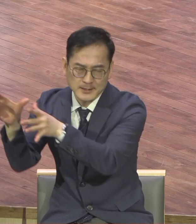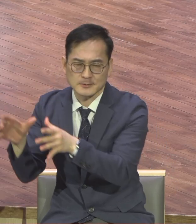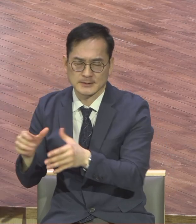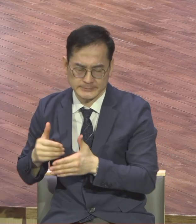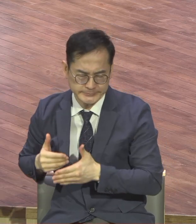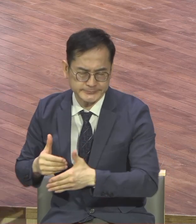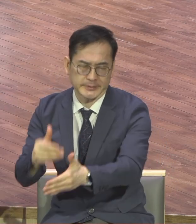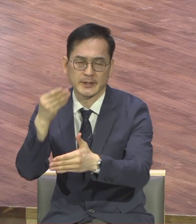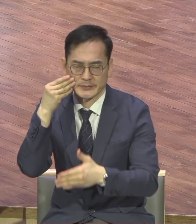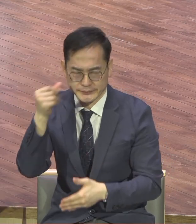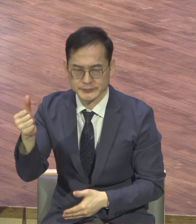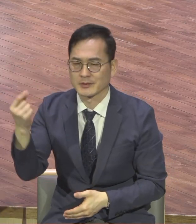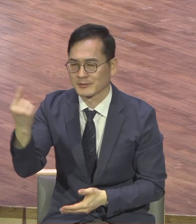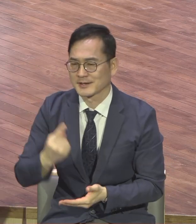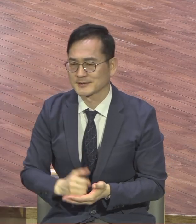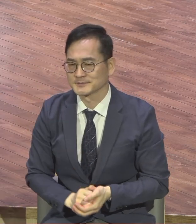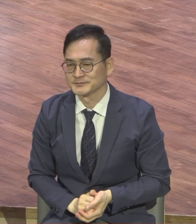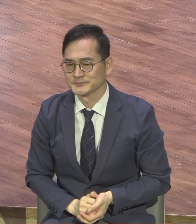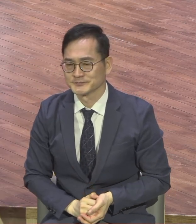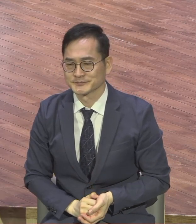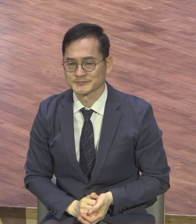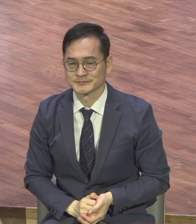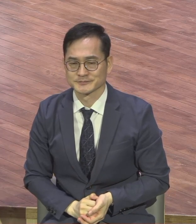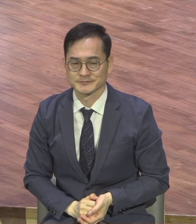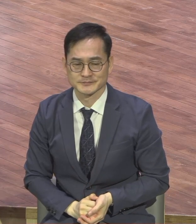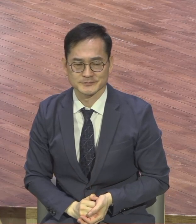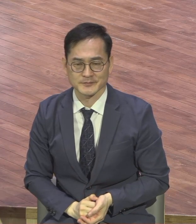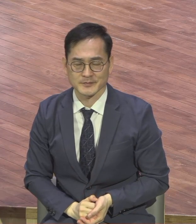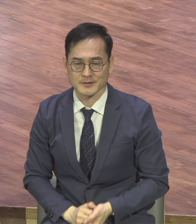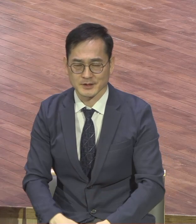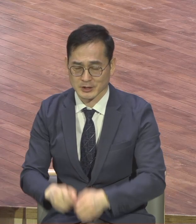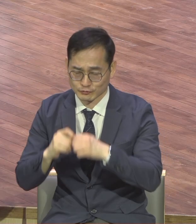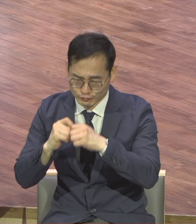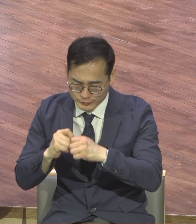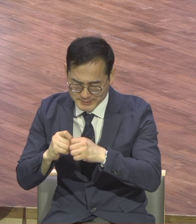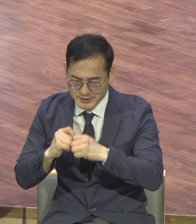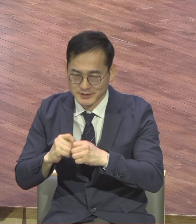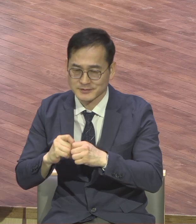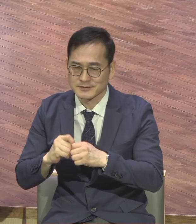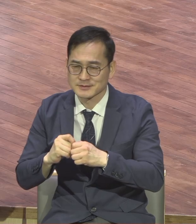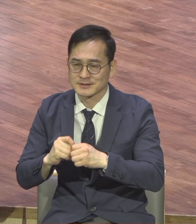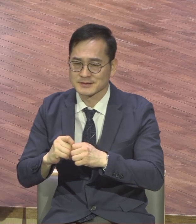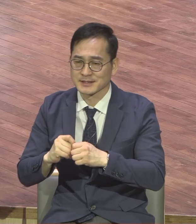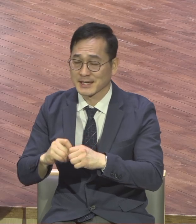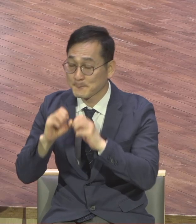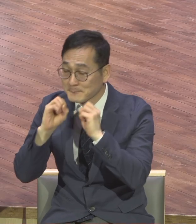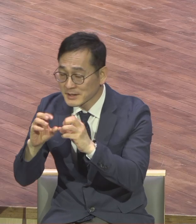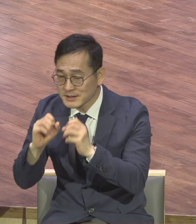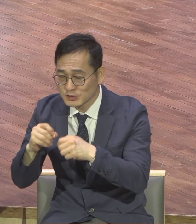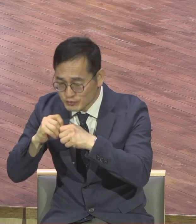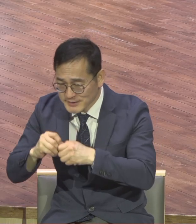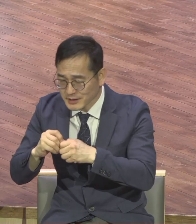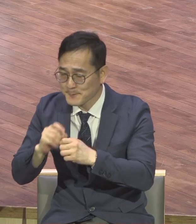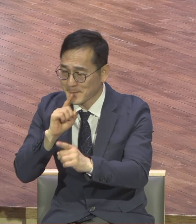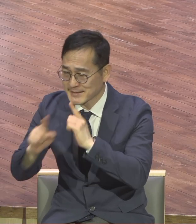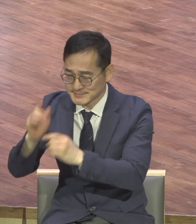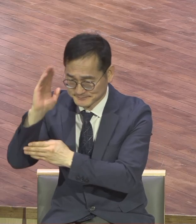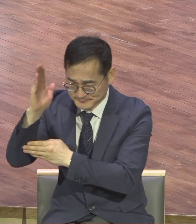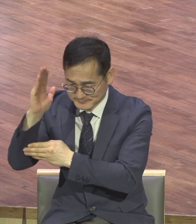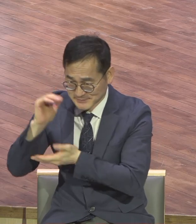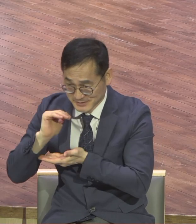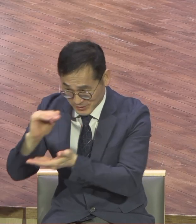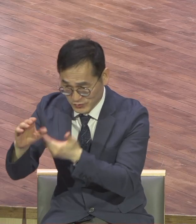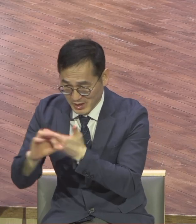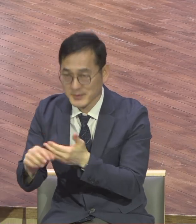통해서 시간표에 따라서 237 시대에 준비해 나가는 구체적인 메시지가 선포가 될 것인데 그때마다 그 영적 흐름만